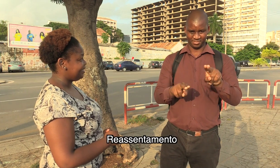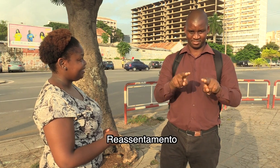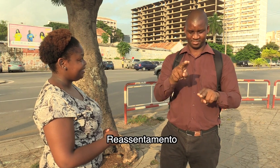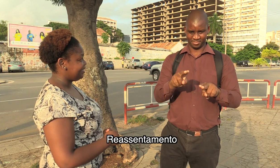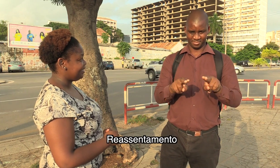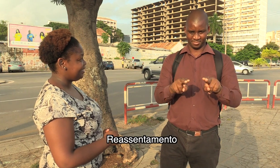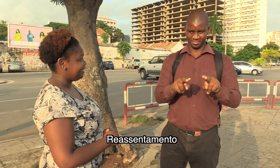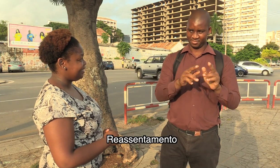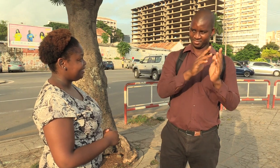reassentamento,